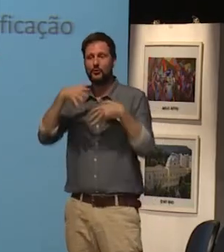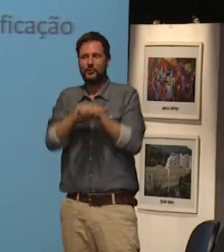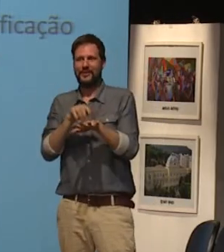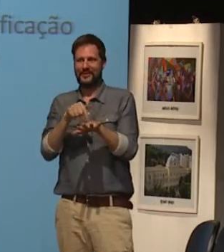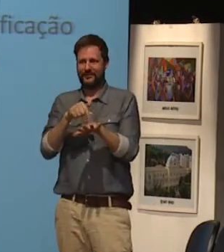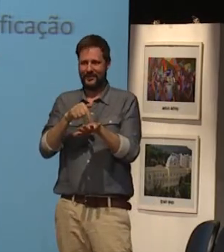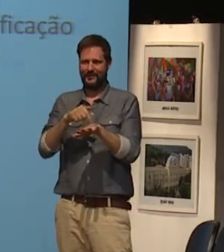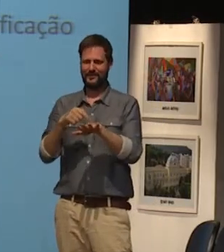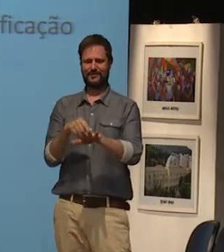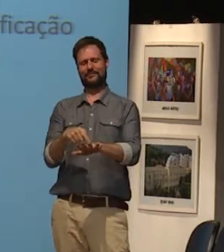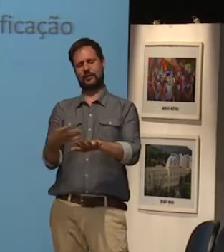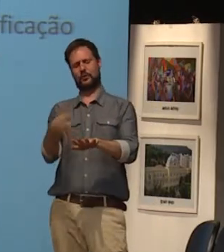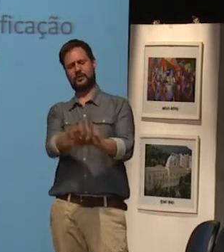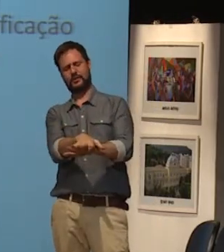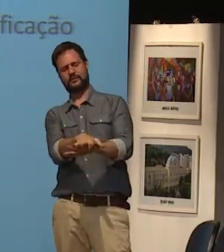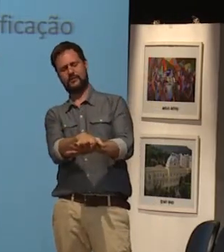Então, esse discurso de inclusão,